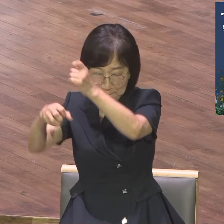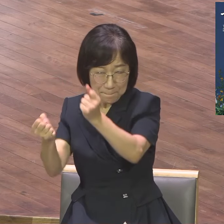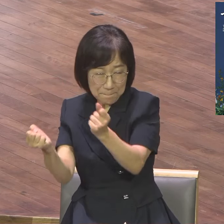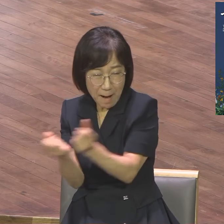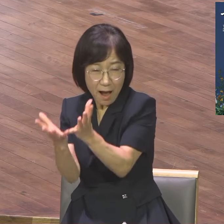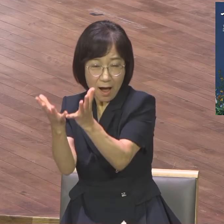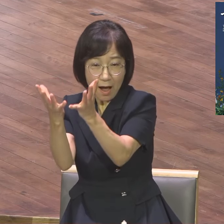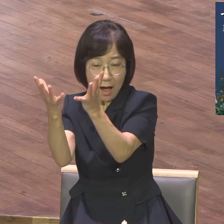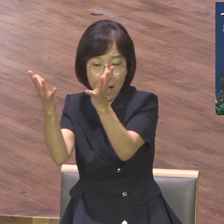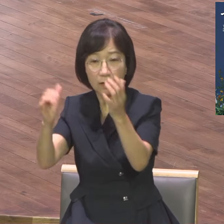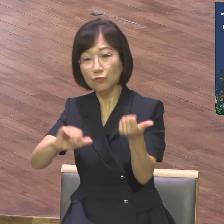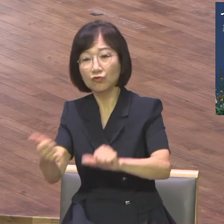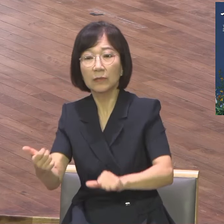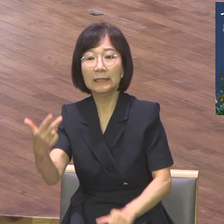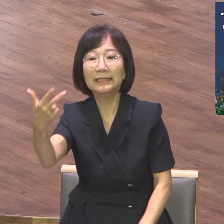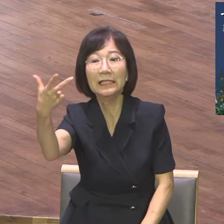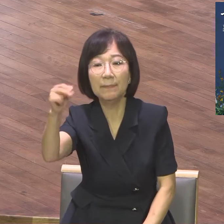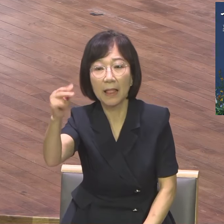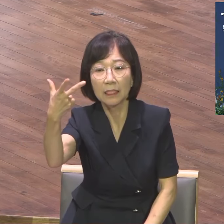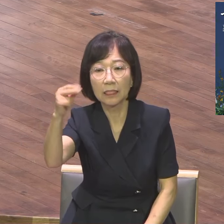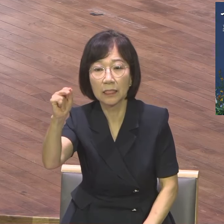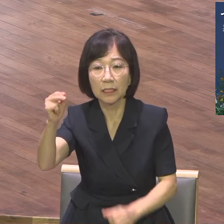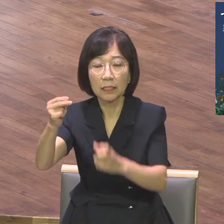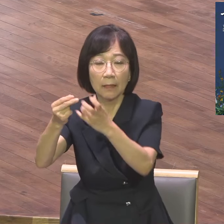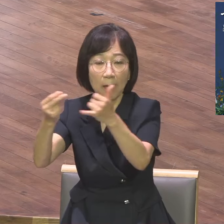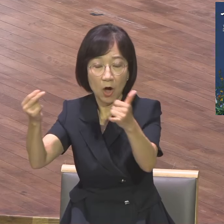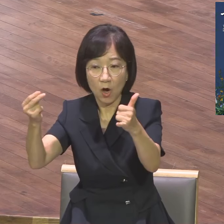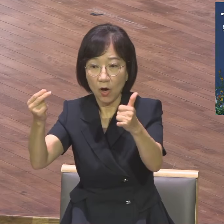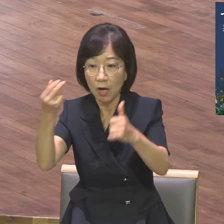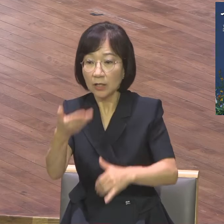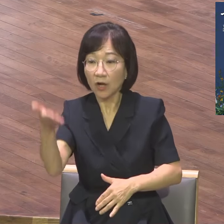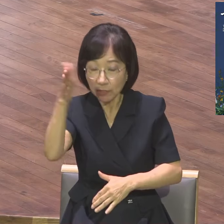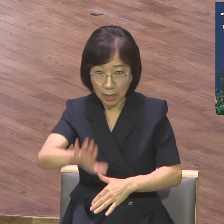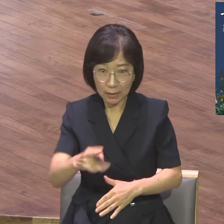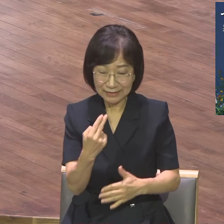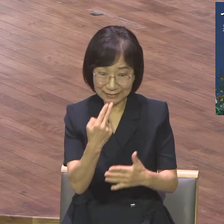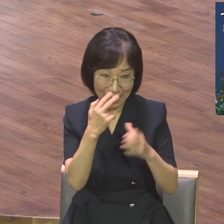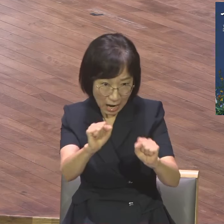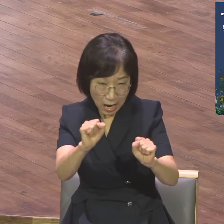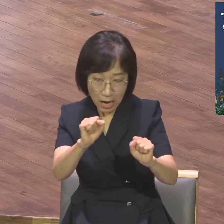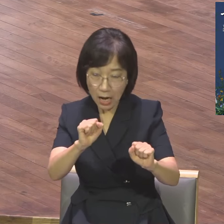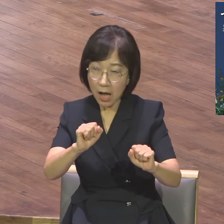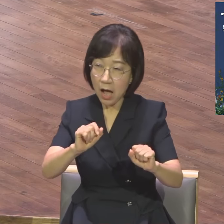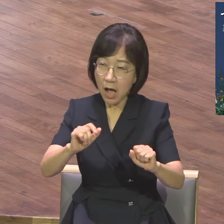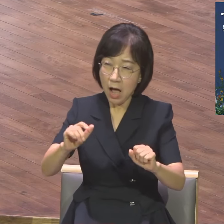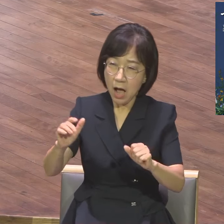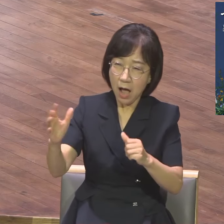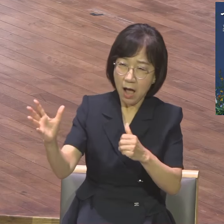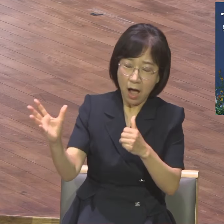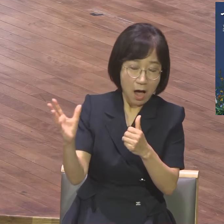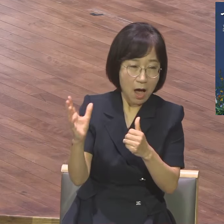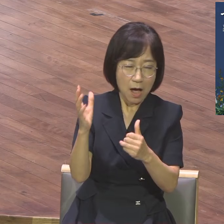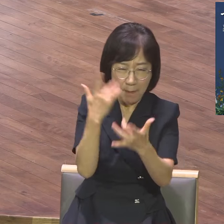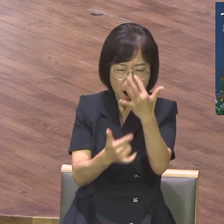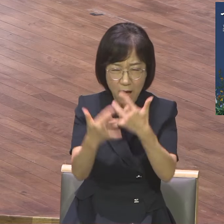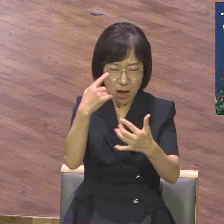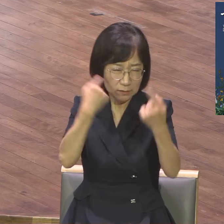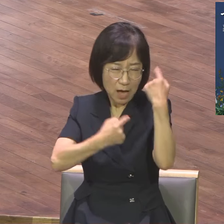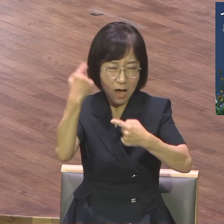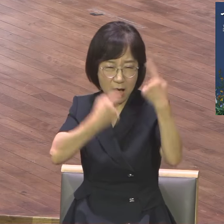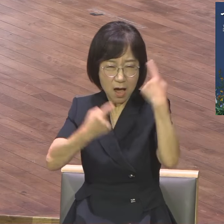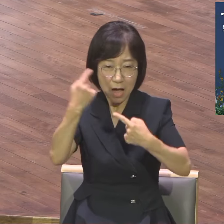생존자들은 살아있는 사람들마저도 치명적인 화상을 입고 방사능에 노출이